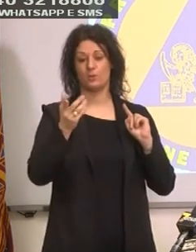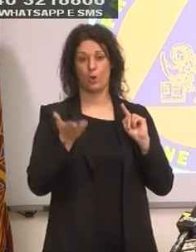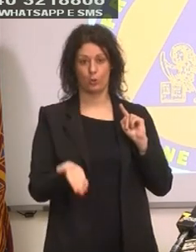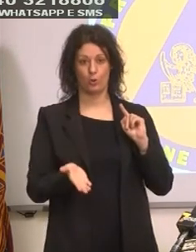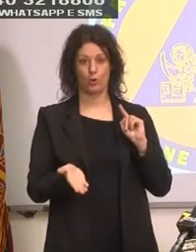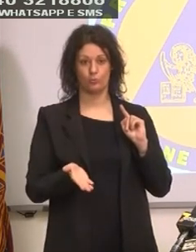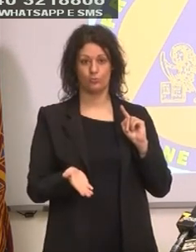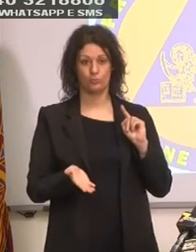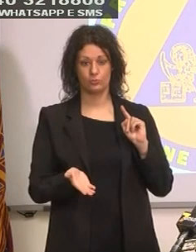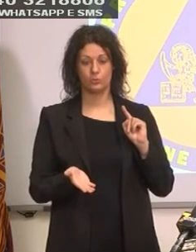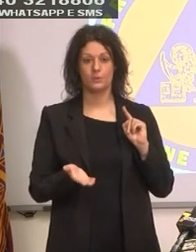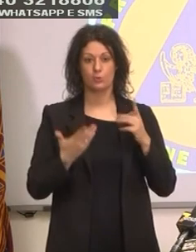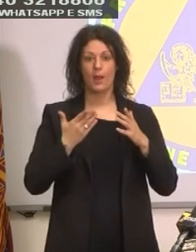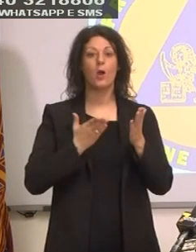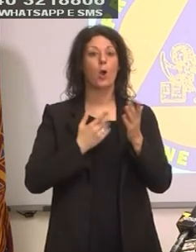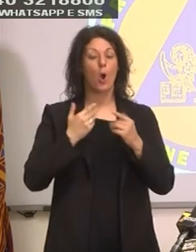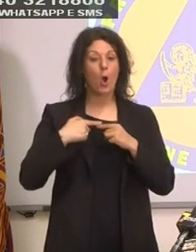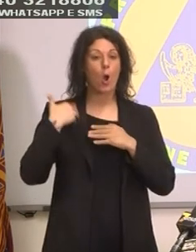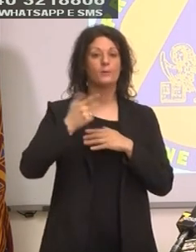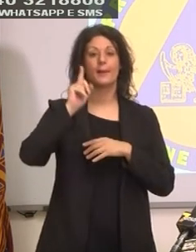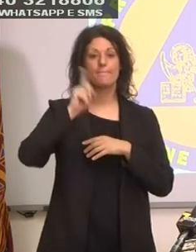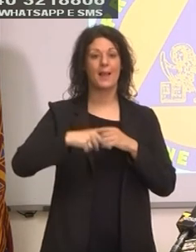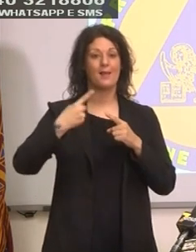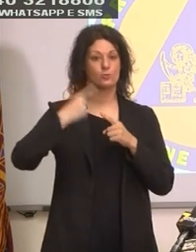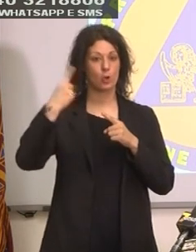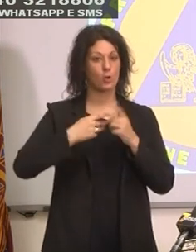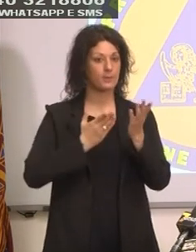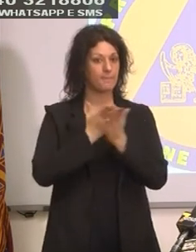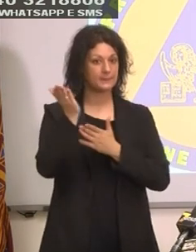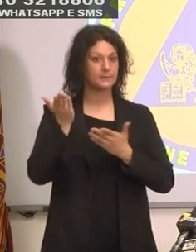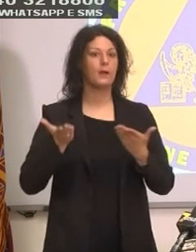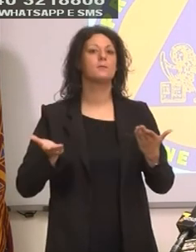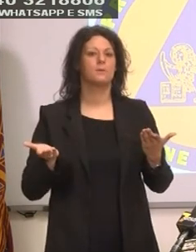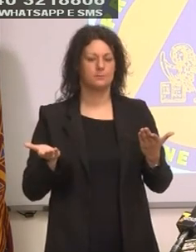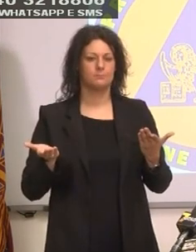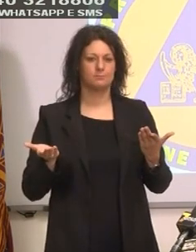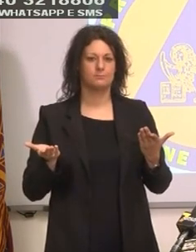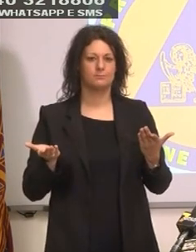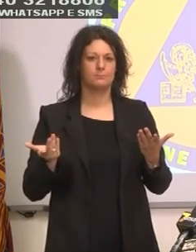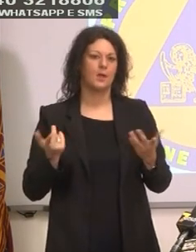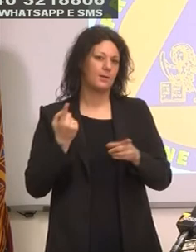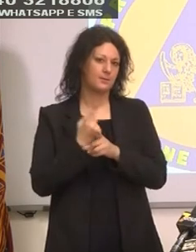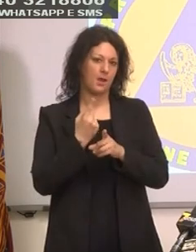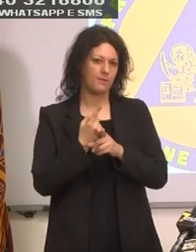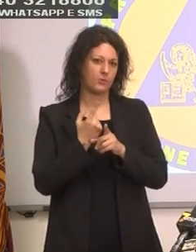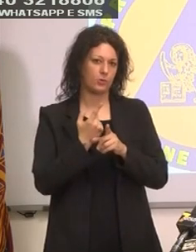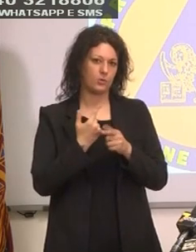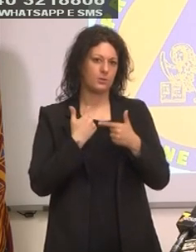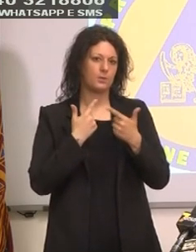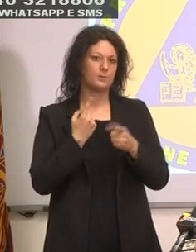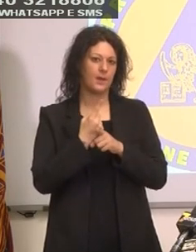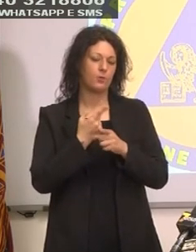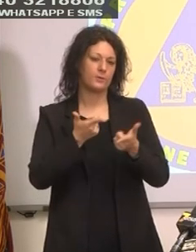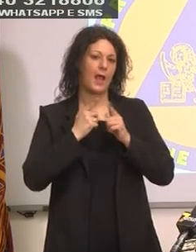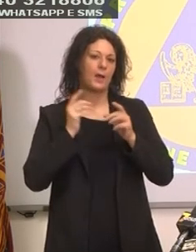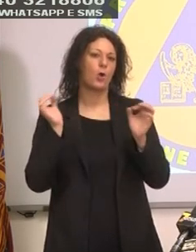1 migliaio di giornate, penso che sia più che sufficiente e che ci legittimi a portare un documento al tavolo,